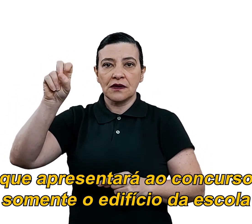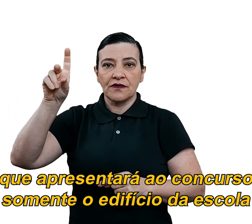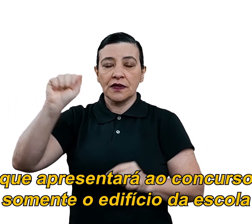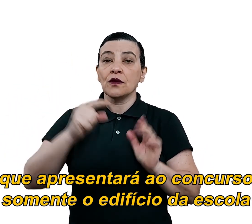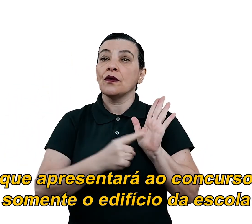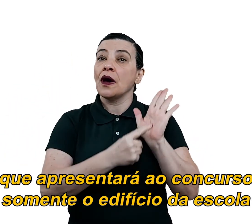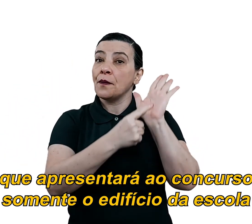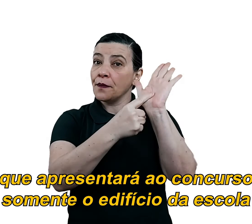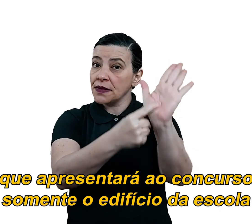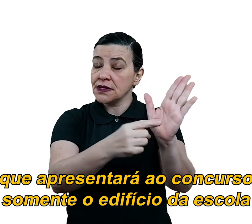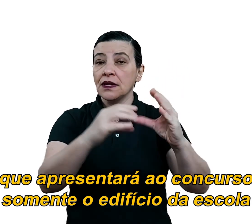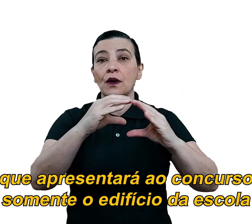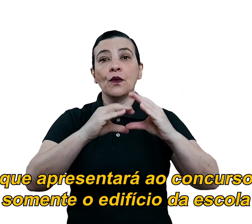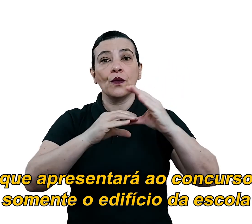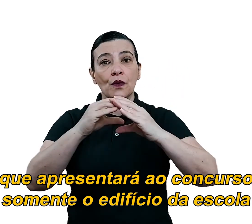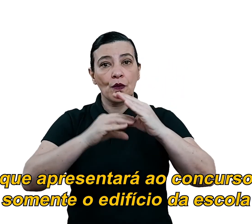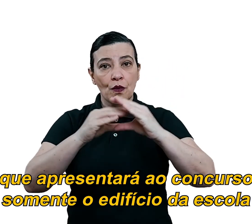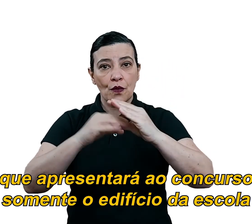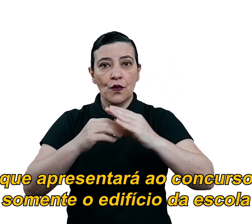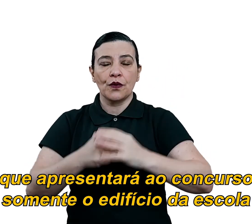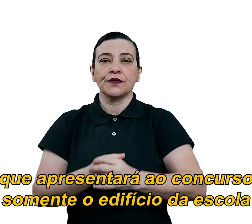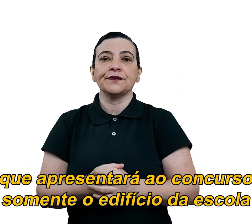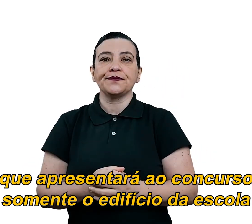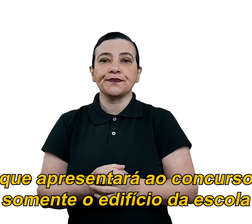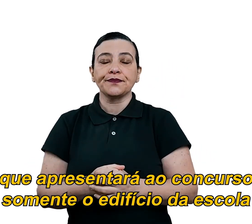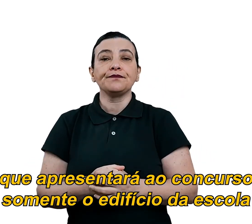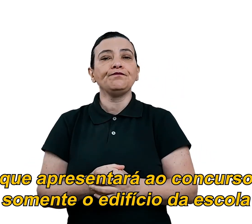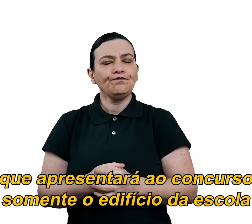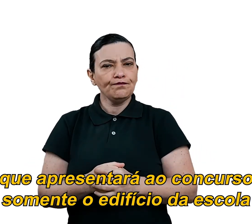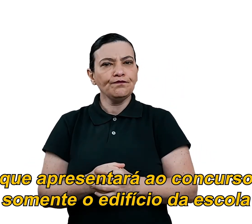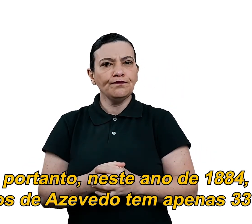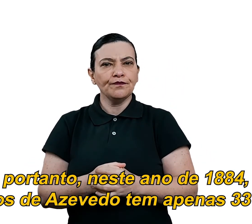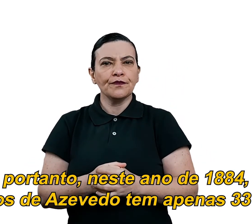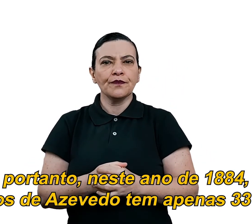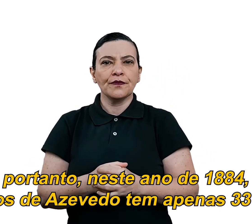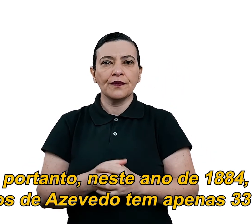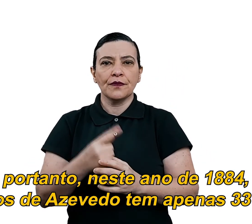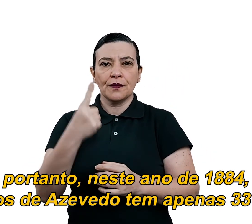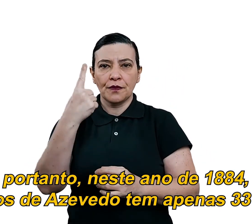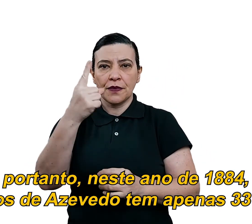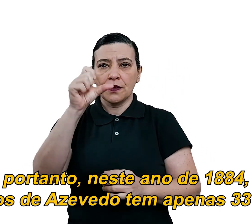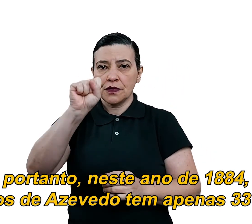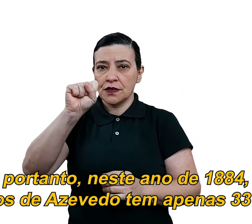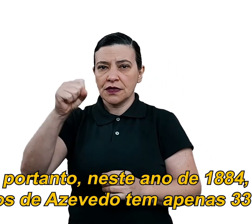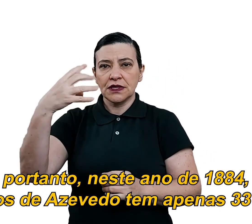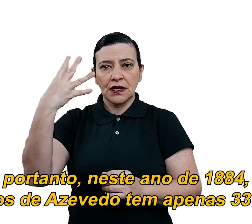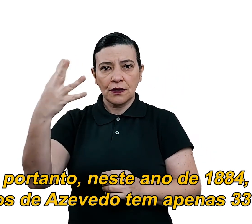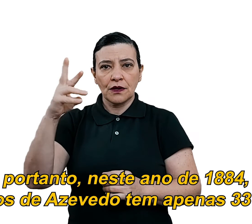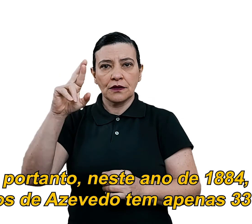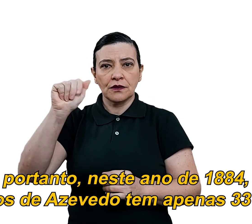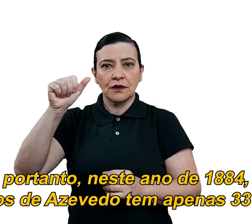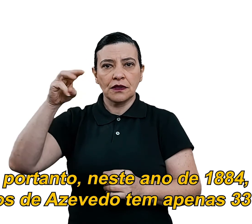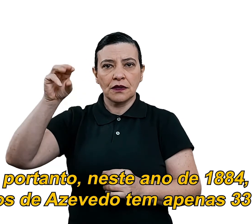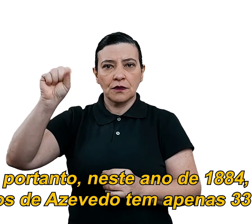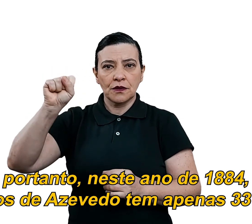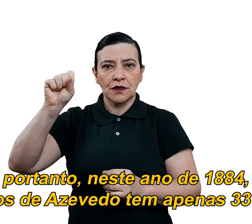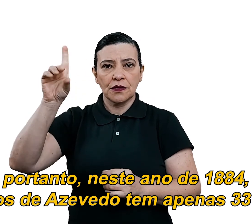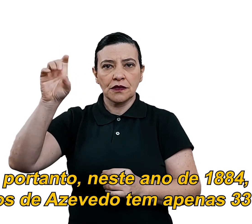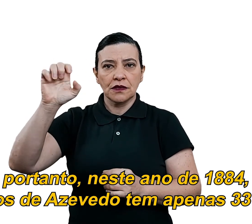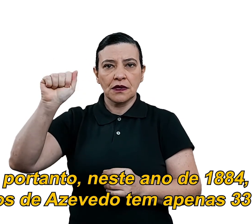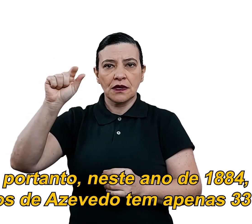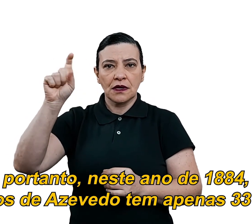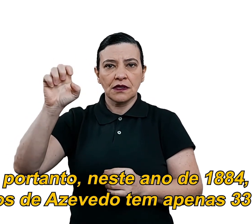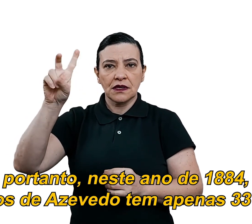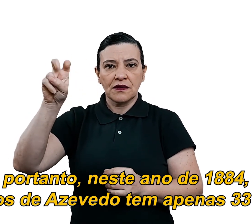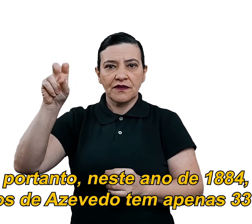projeto que apresentará ao concurso somente o edifício da escola. Portanto, nesse ano de 1884, Ramos de Azevedo